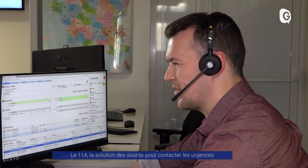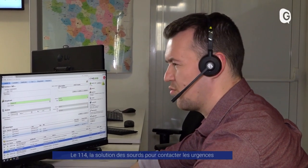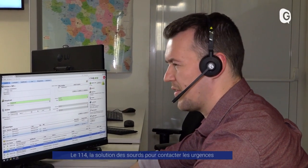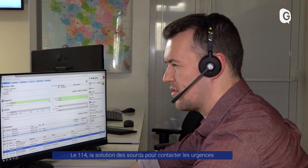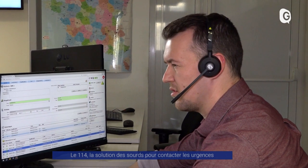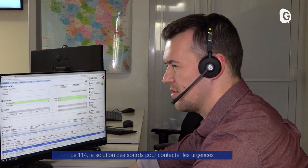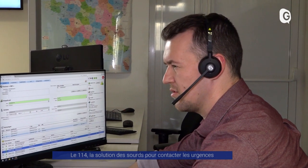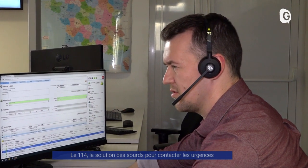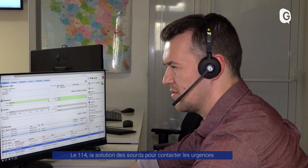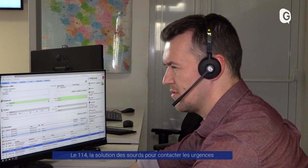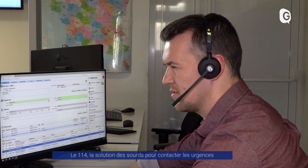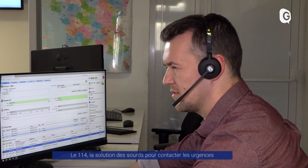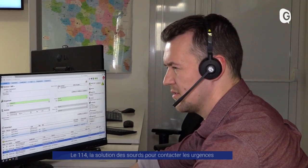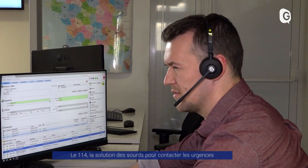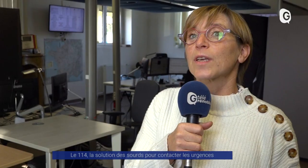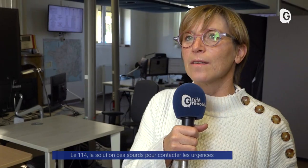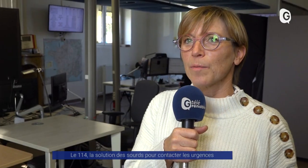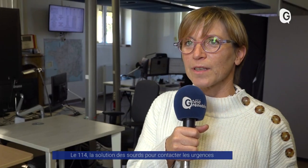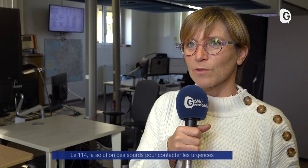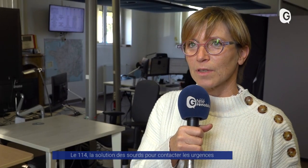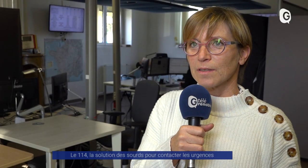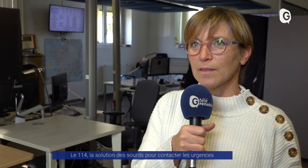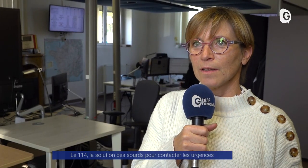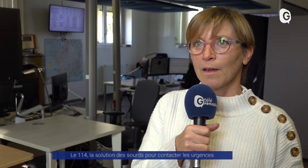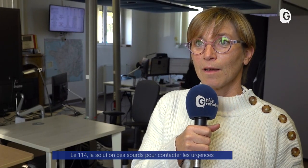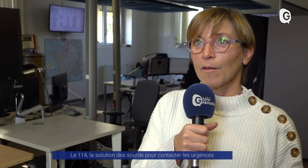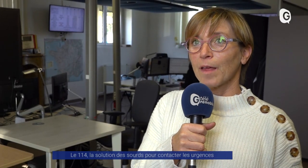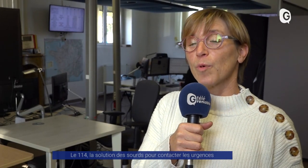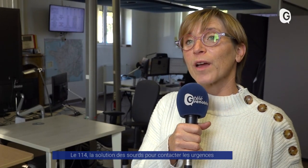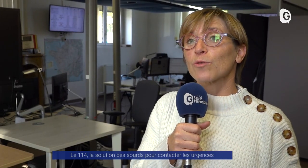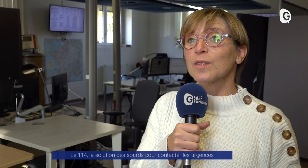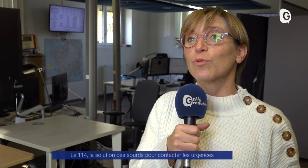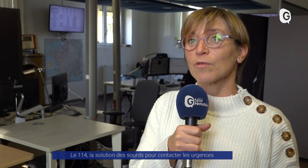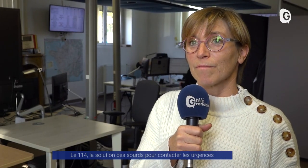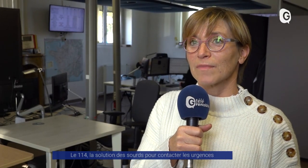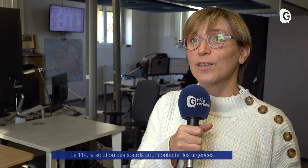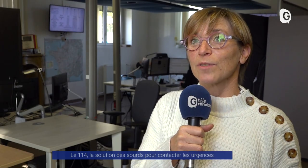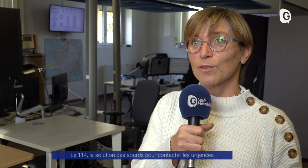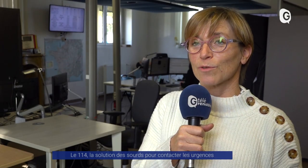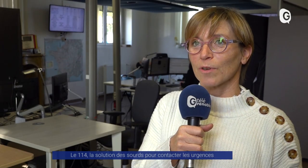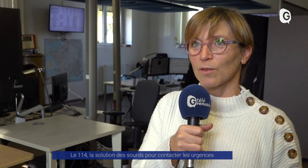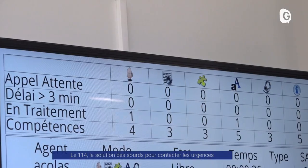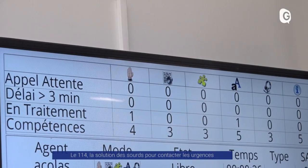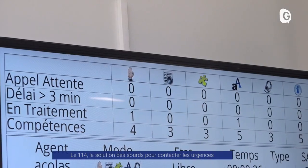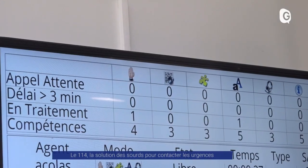les sourds, d'accord ? Les personnes pour qui l'application est destinée, il n'y à peu près que 6% qui connaissent le 114. On sait